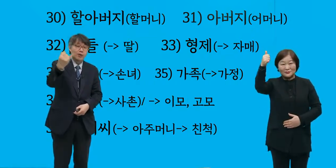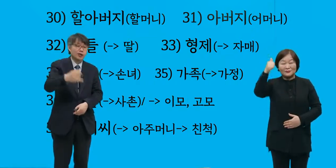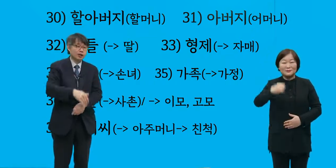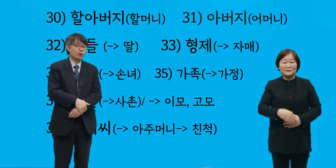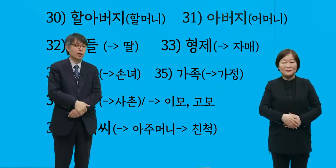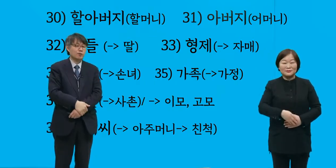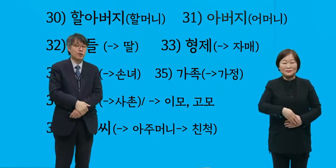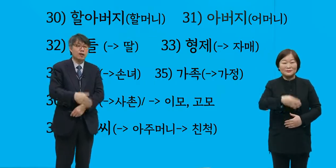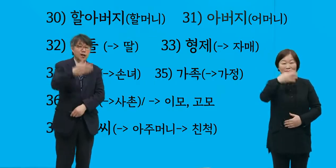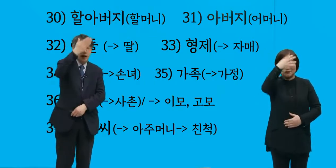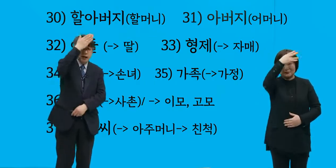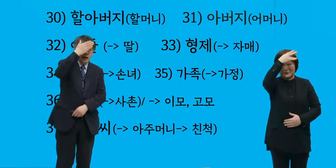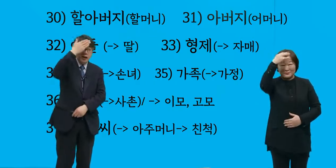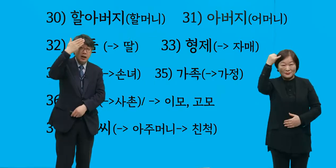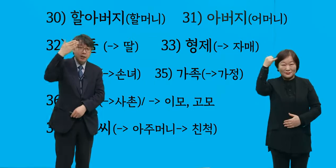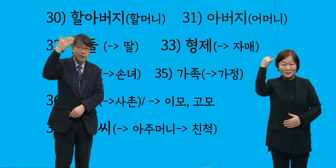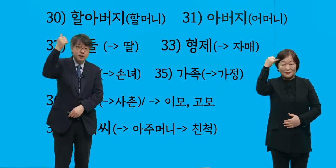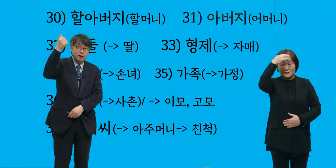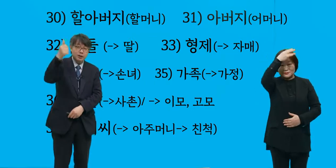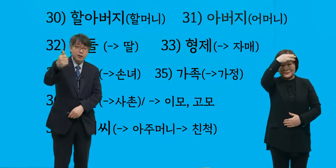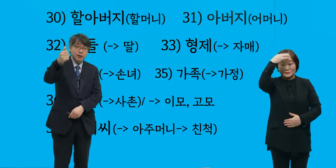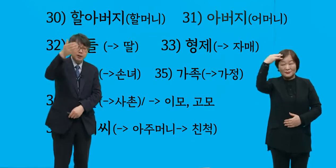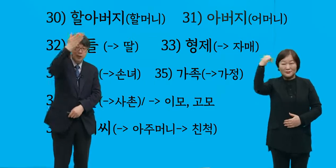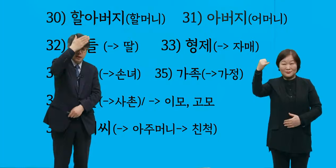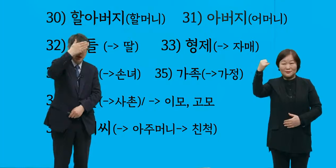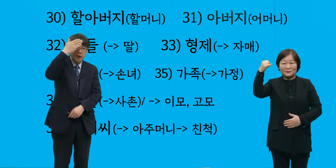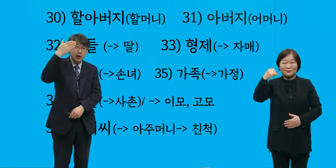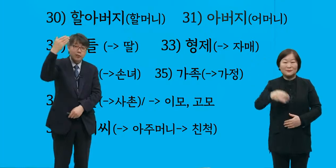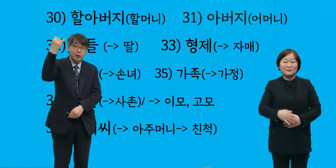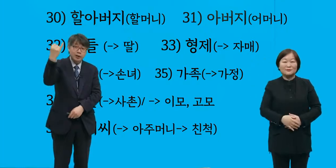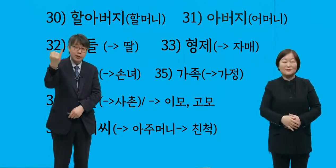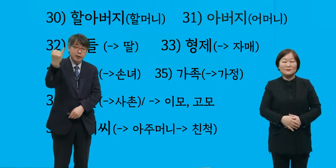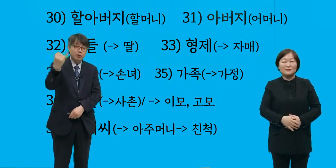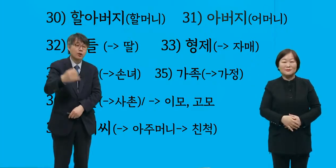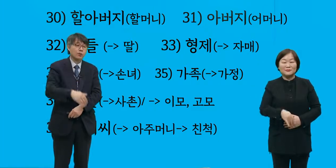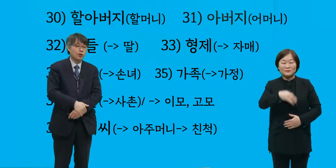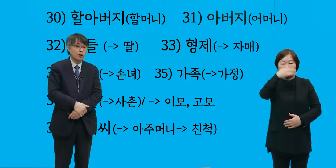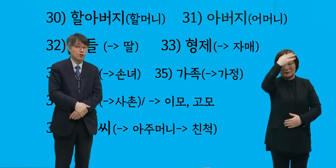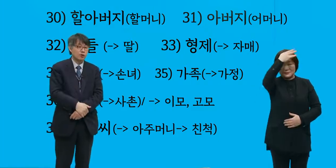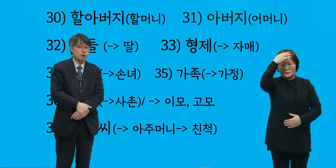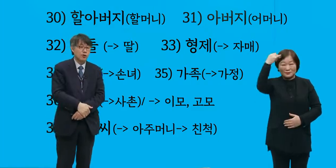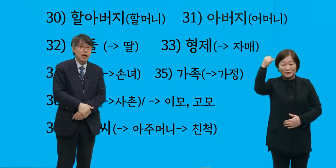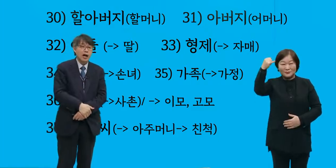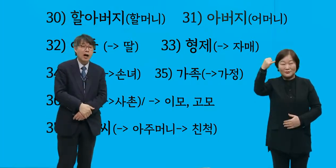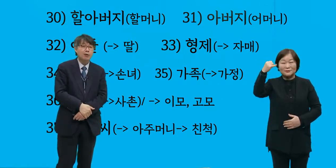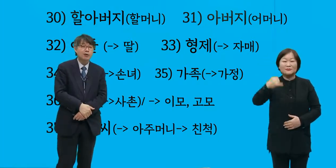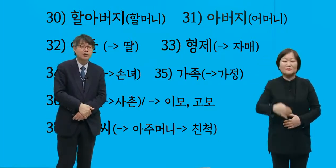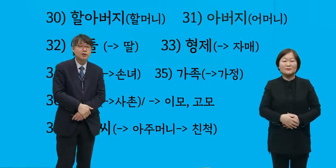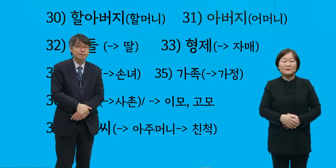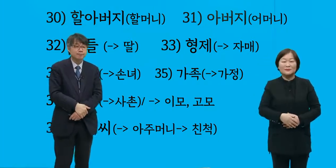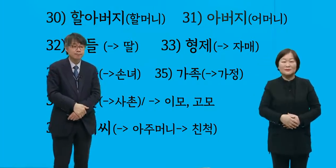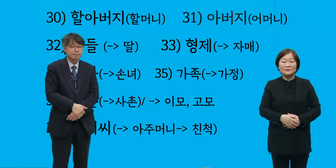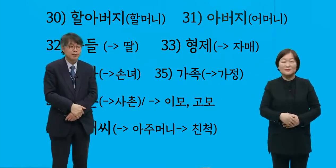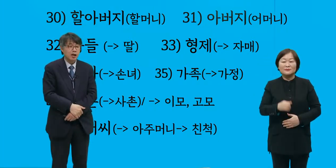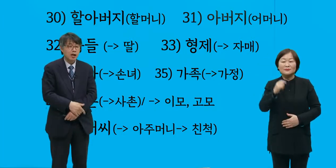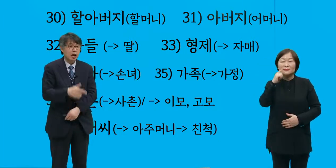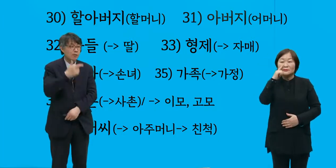할머니 이렇게 됩니다. 할아버지, 할머니 이렇게 표현하시고요. 아버지는